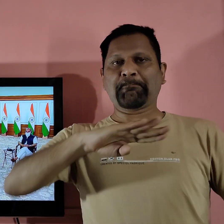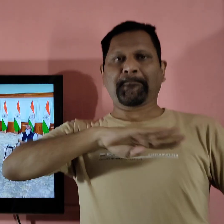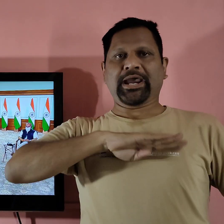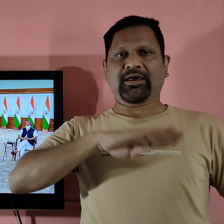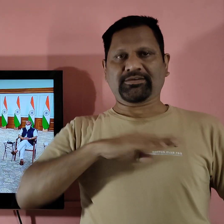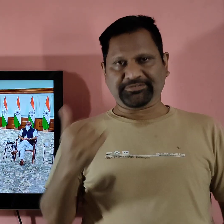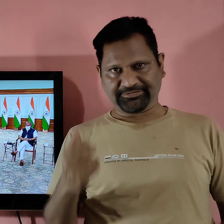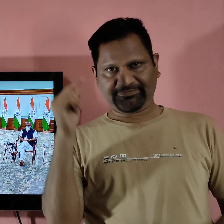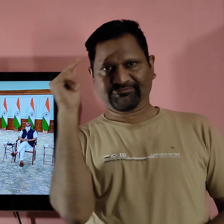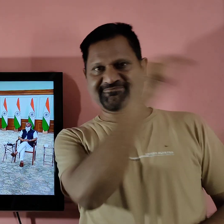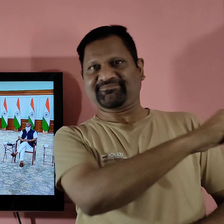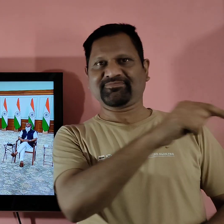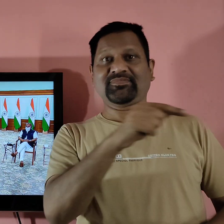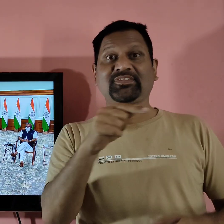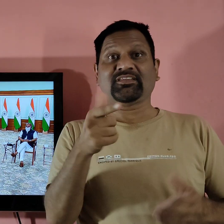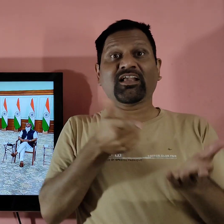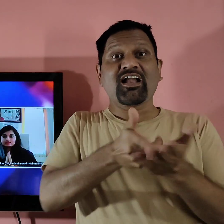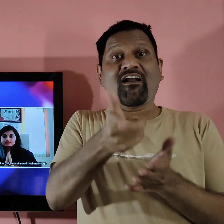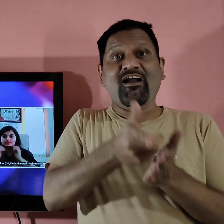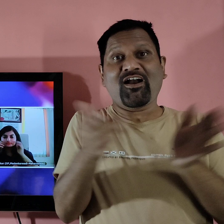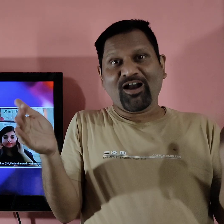हैं।